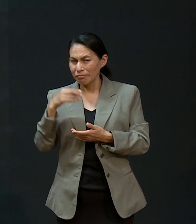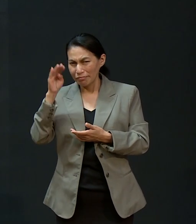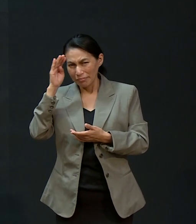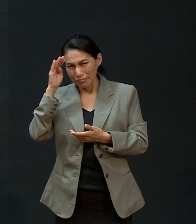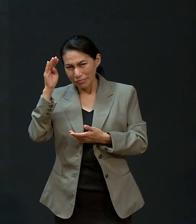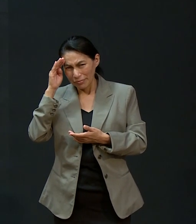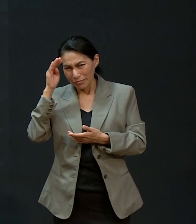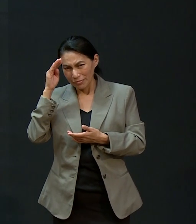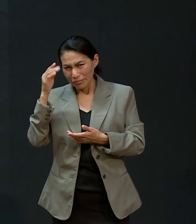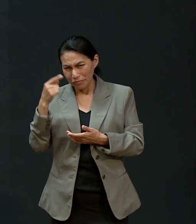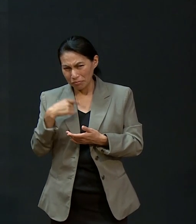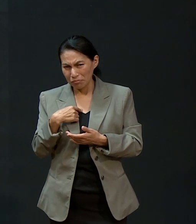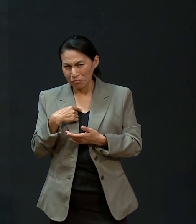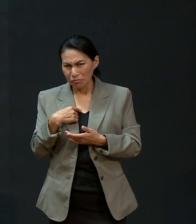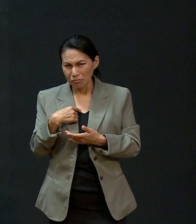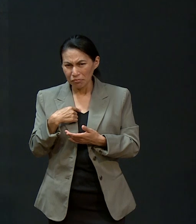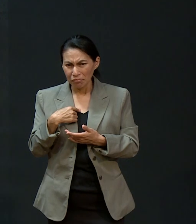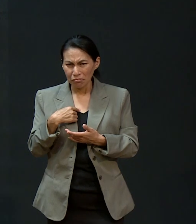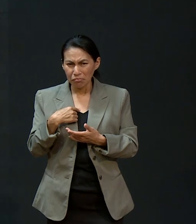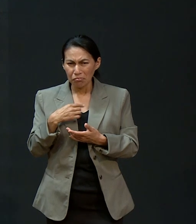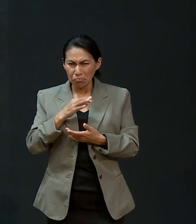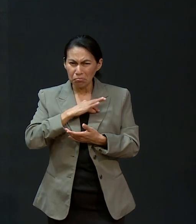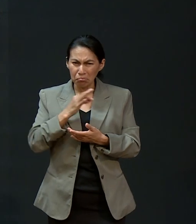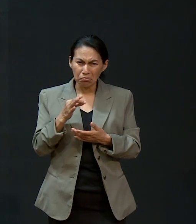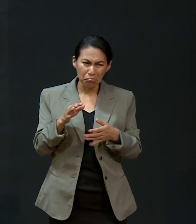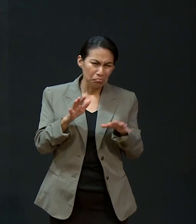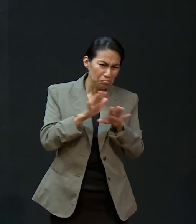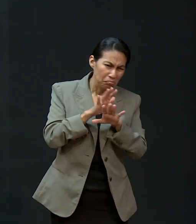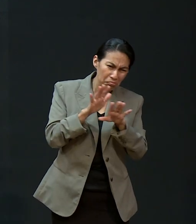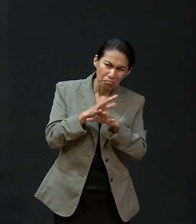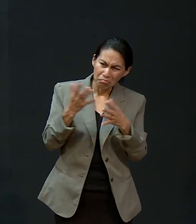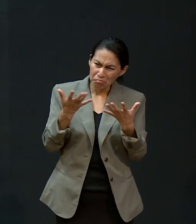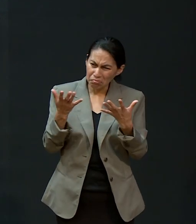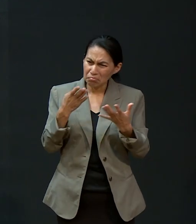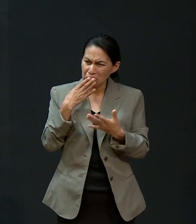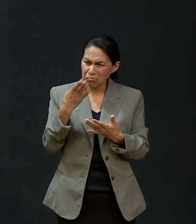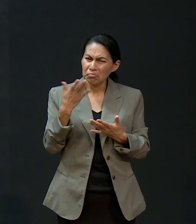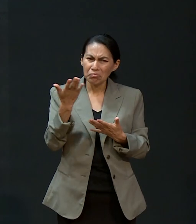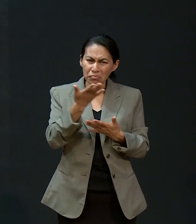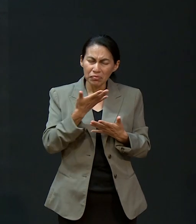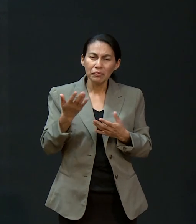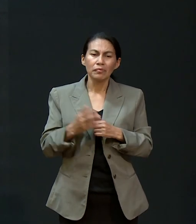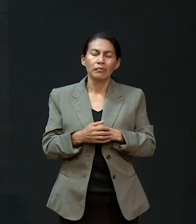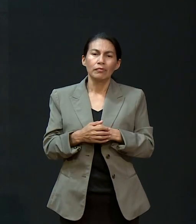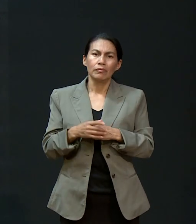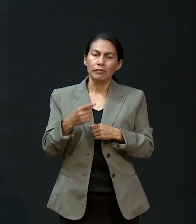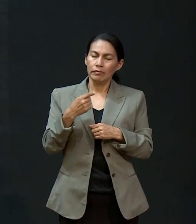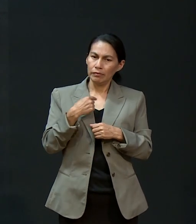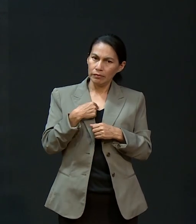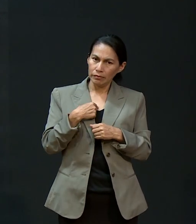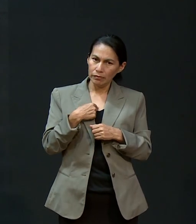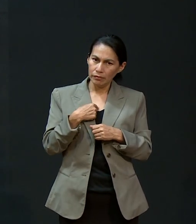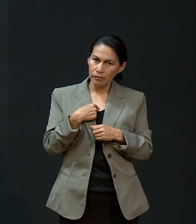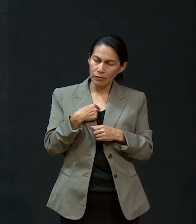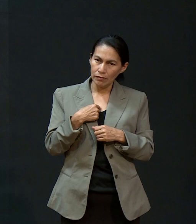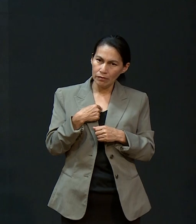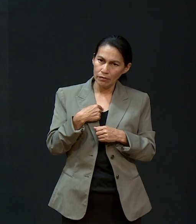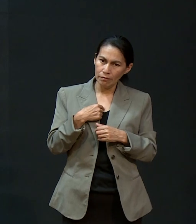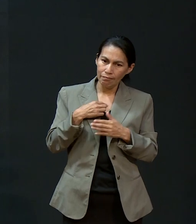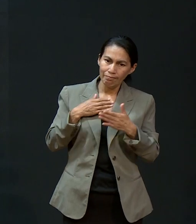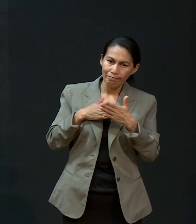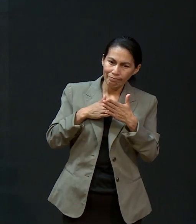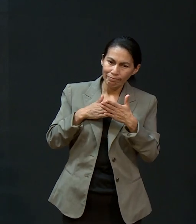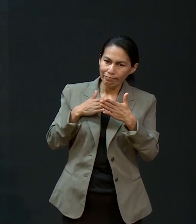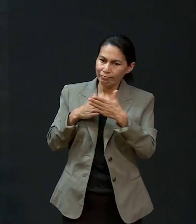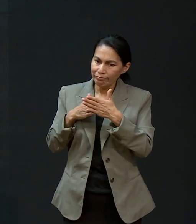Y creo que en donde yo estoy hay mucha versatilidad donde yo puedo estar. Entonces, no tengo